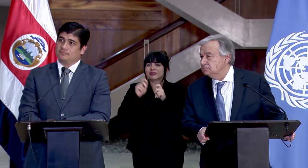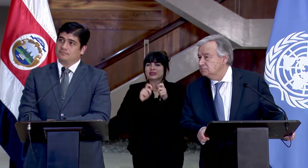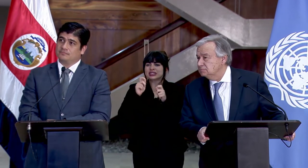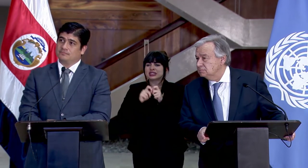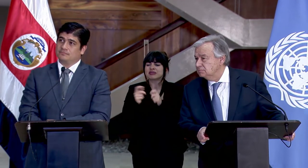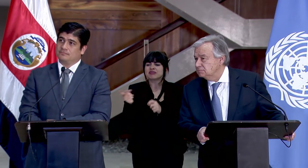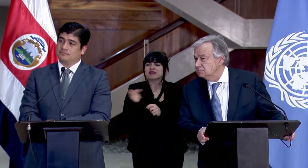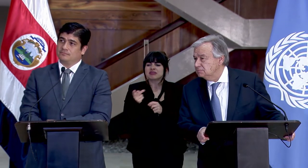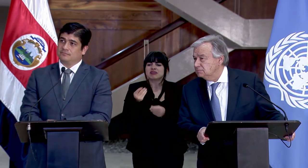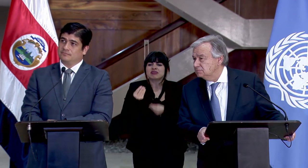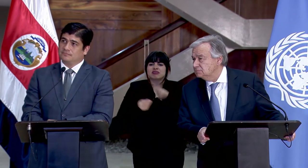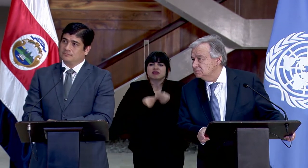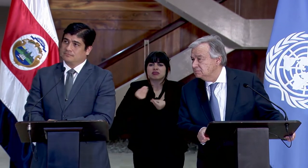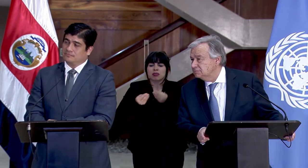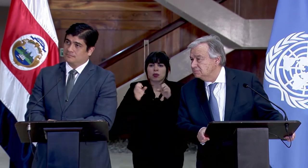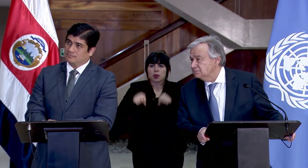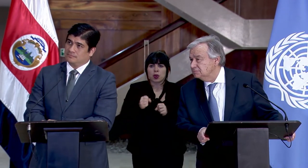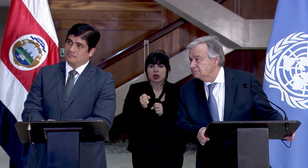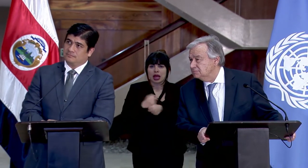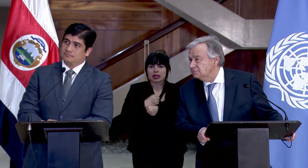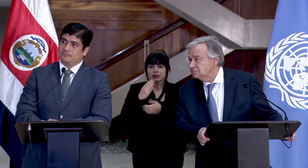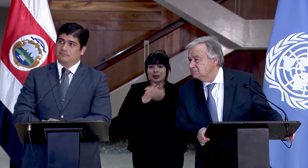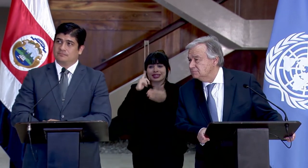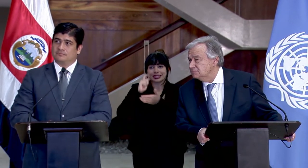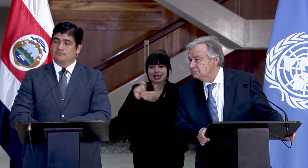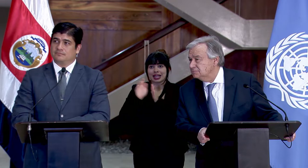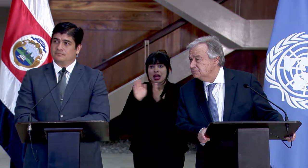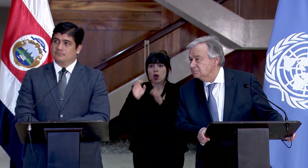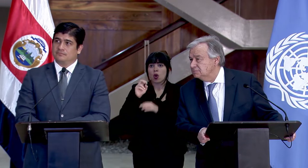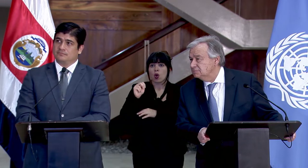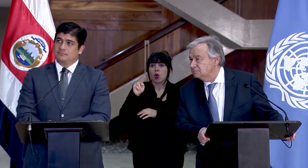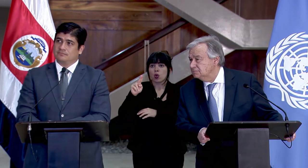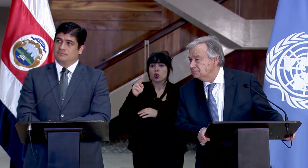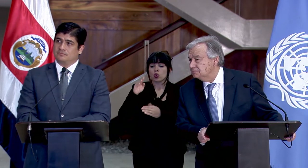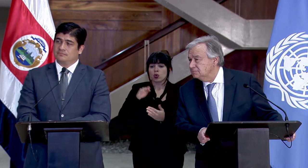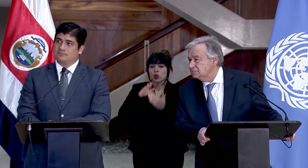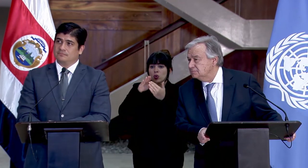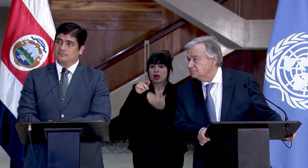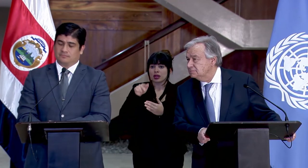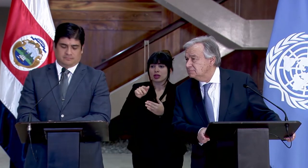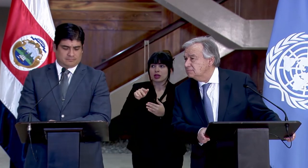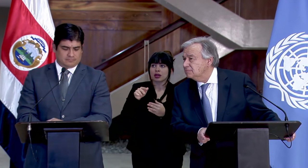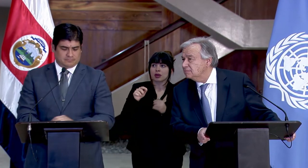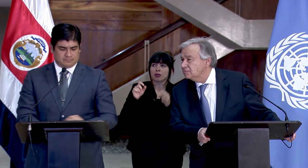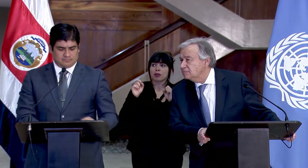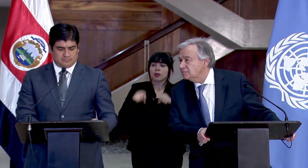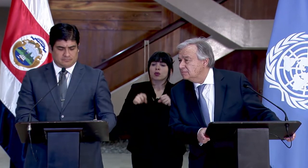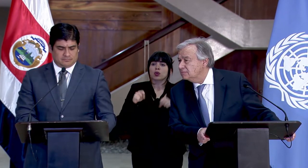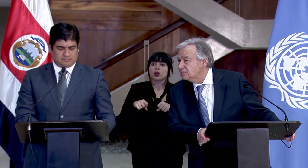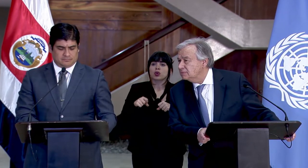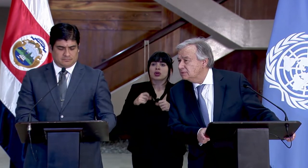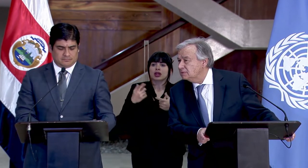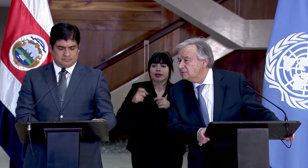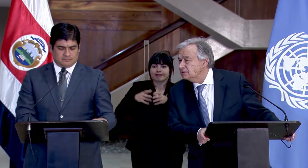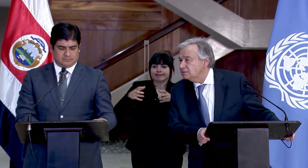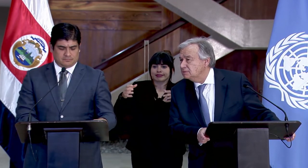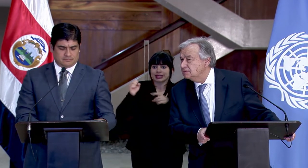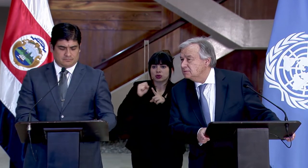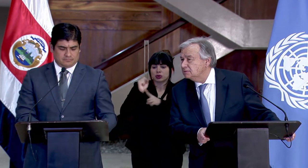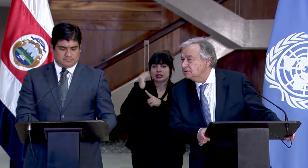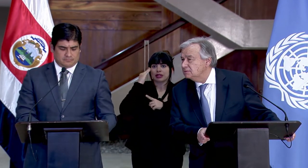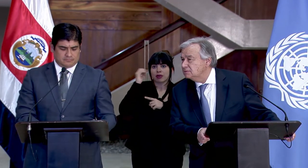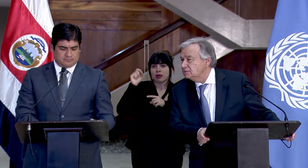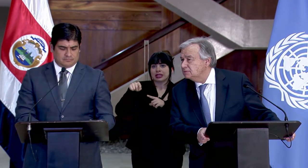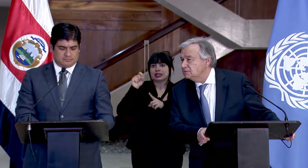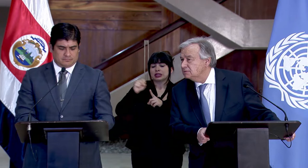¿qué es lo que se podría llevar adelante por parte de la Secretaría General de la ONU ante una escalada de violencia que podría ir creciendo? Sabemos que la situación podría